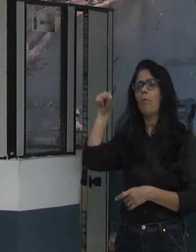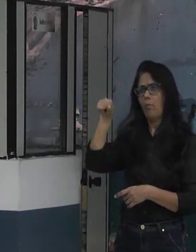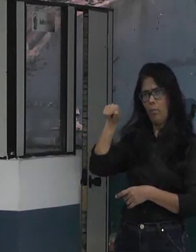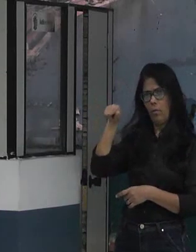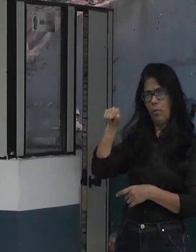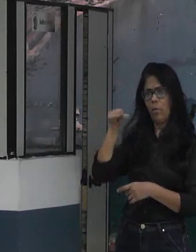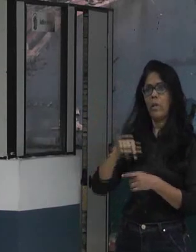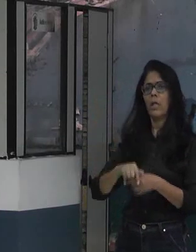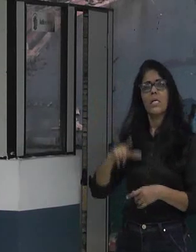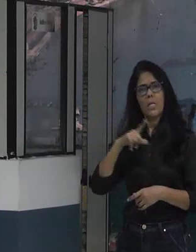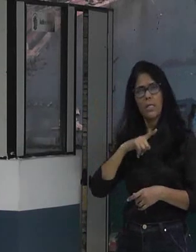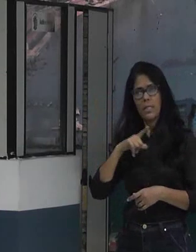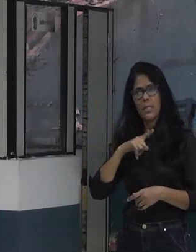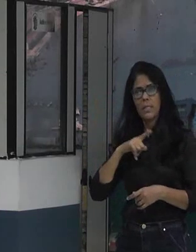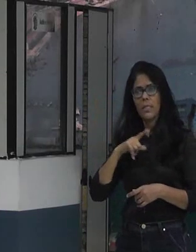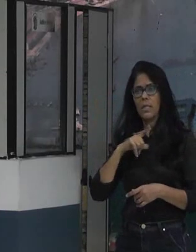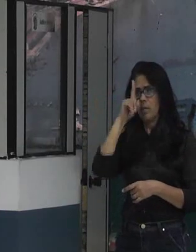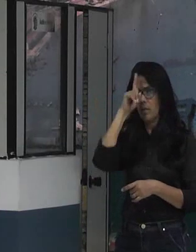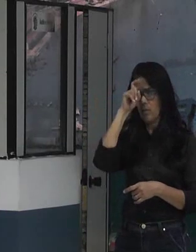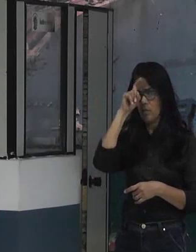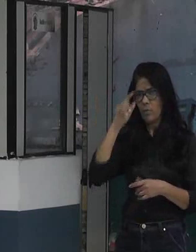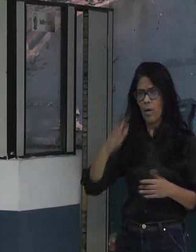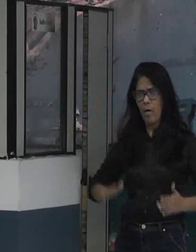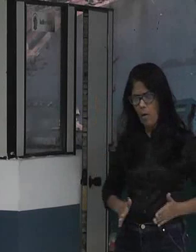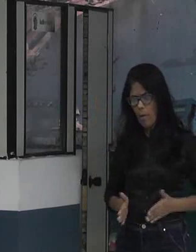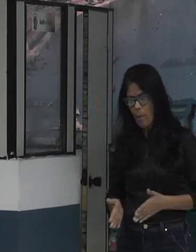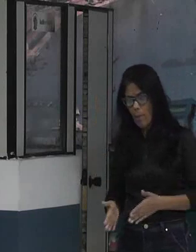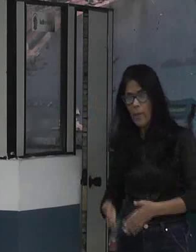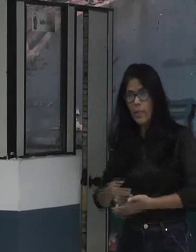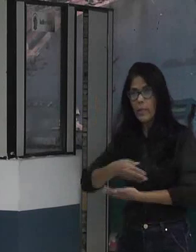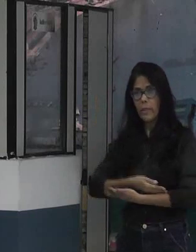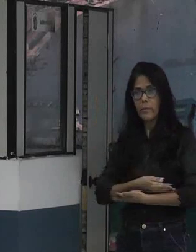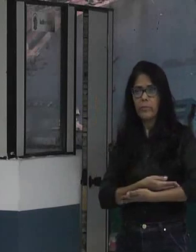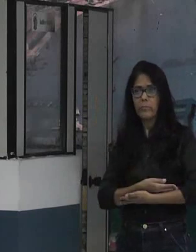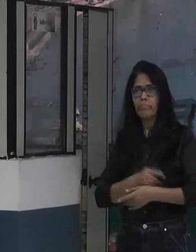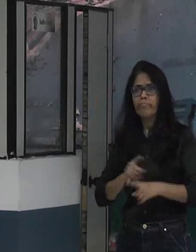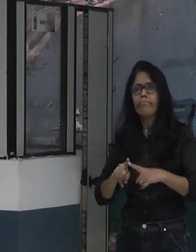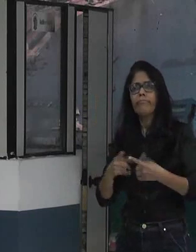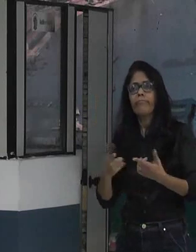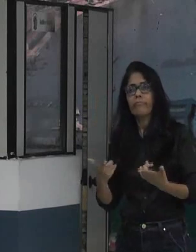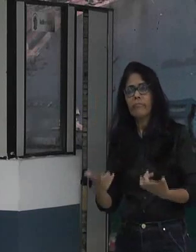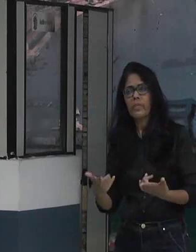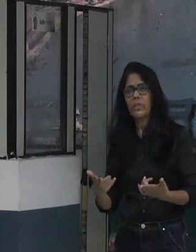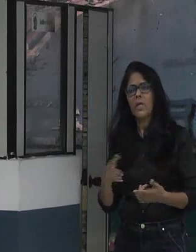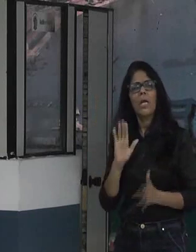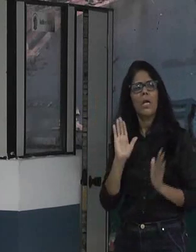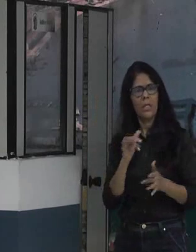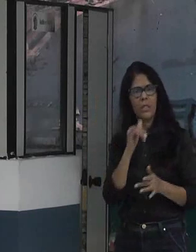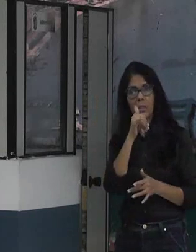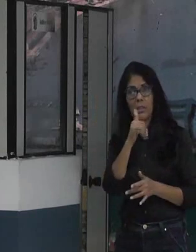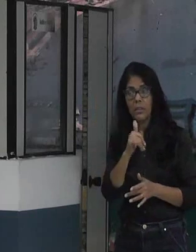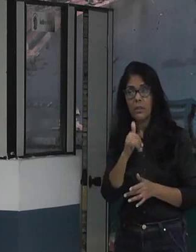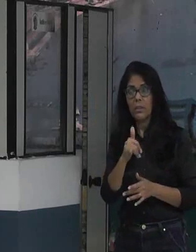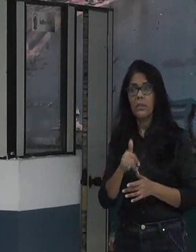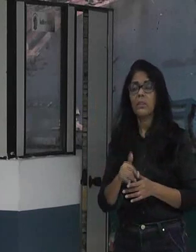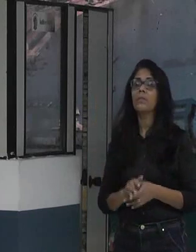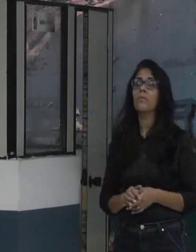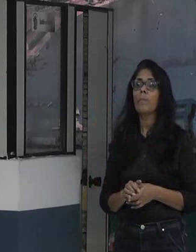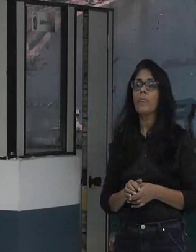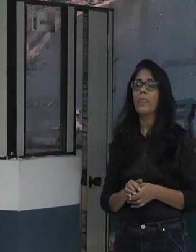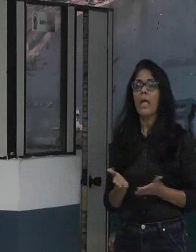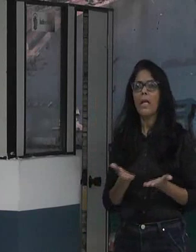3 meses que o secretário nos garantiu, tem 3 meses que ele disse que a licitação saiu. Mas nós aqui,